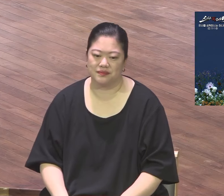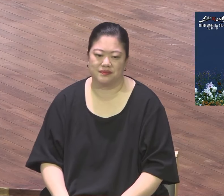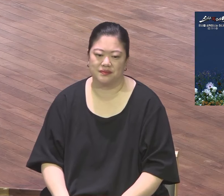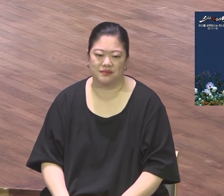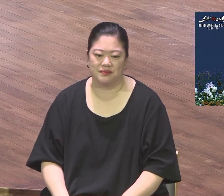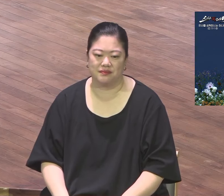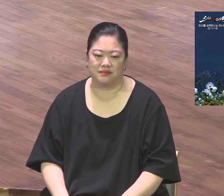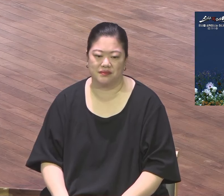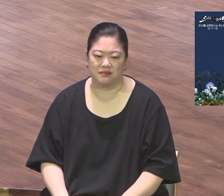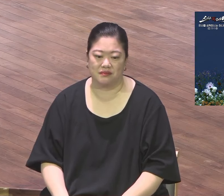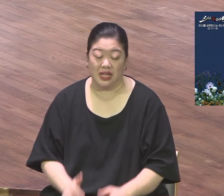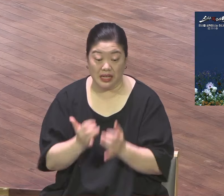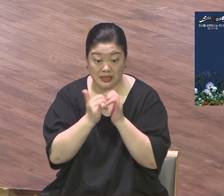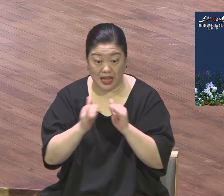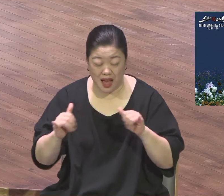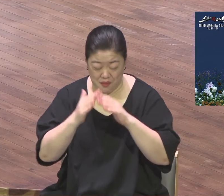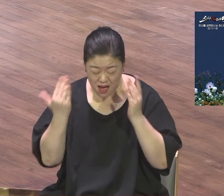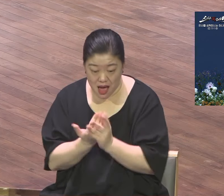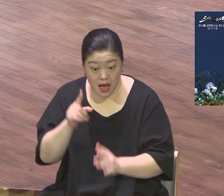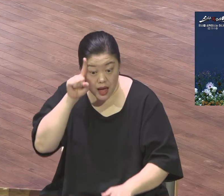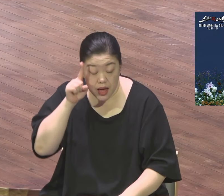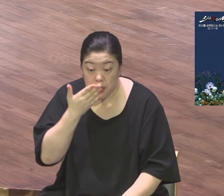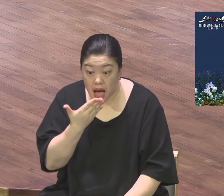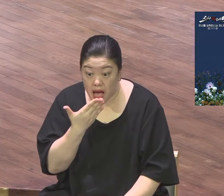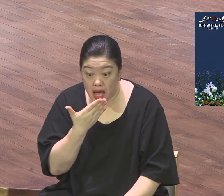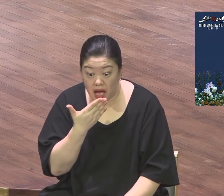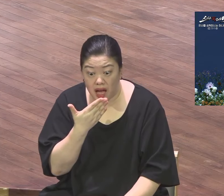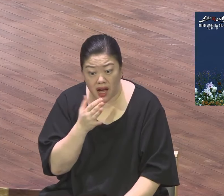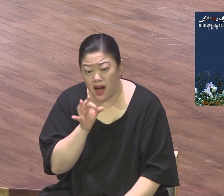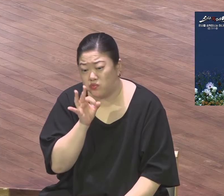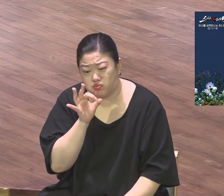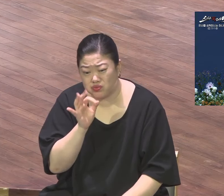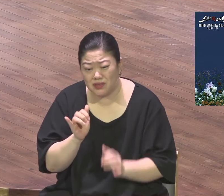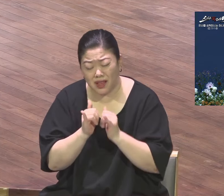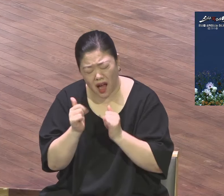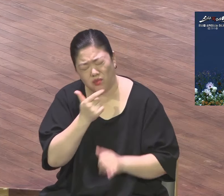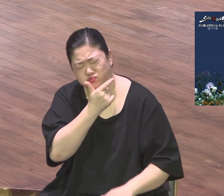뻥. 아무것도 없어요, 그 안에. 허무예요, 허무.